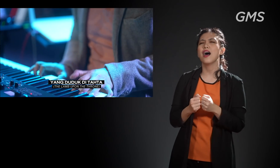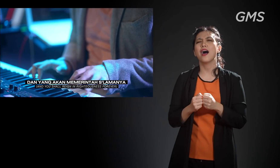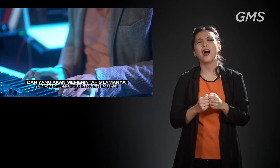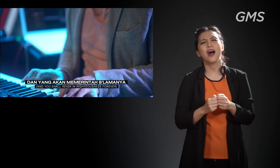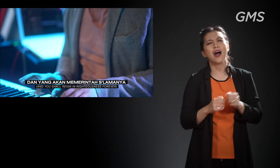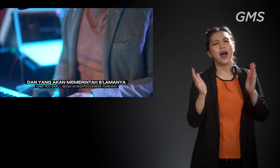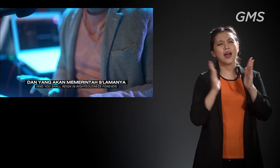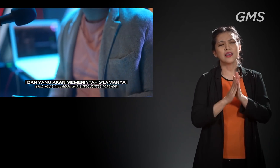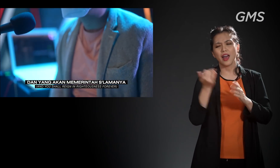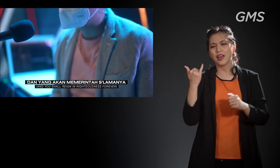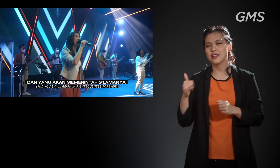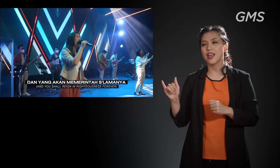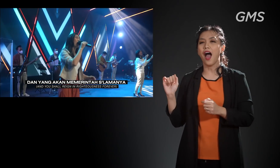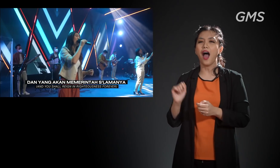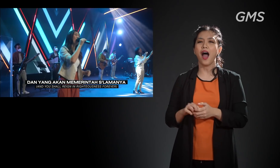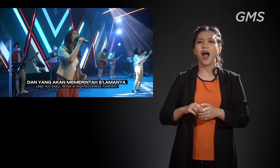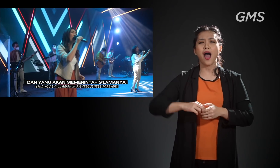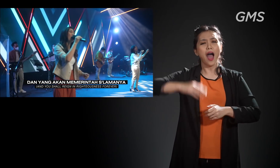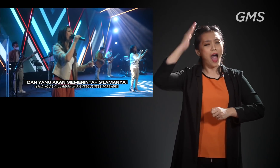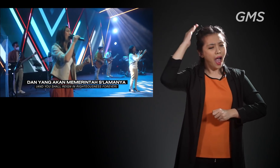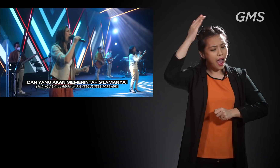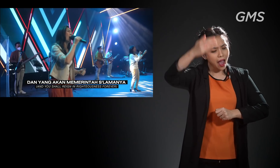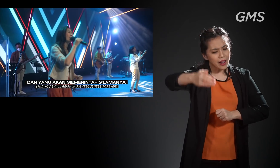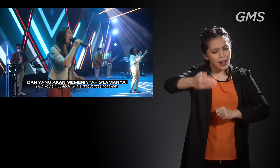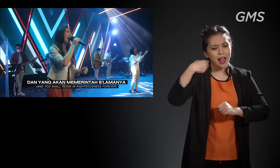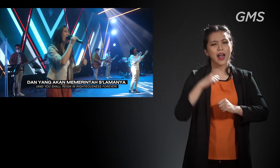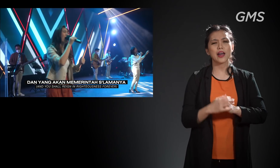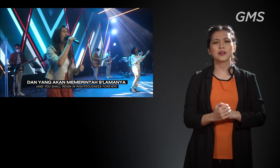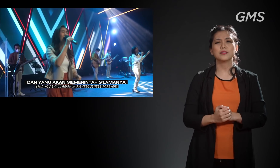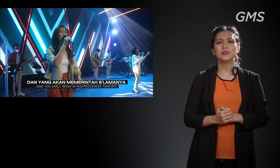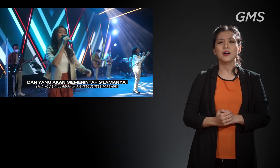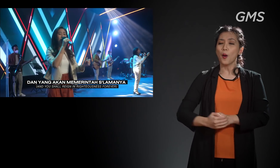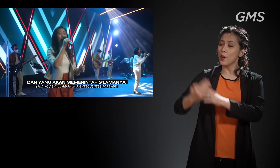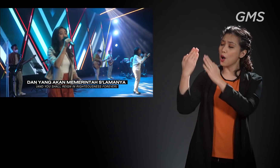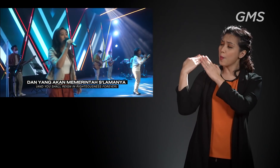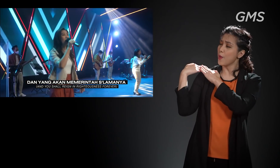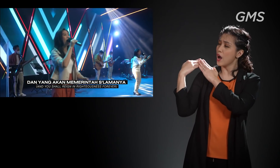tahta dan yang akan